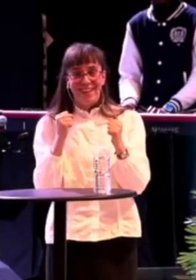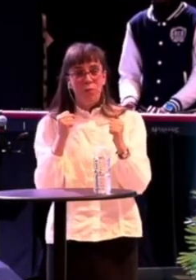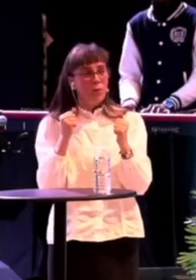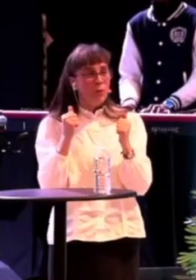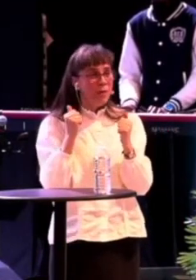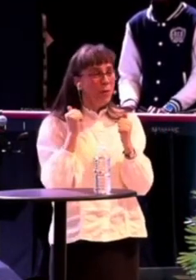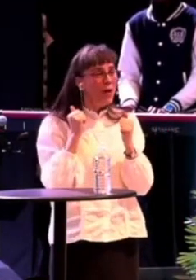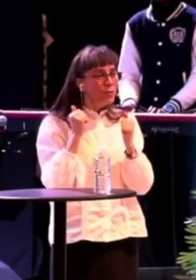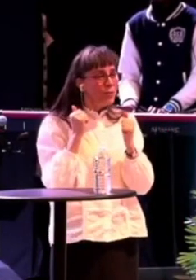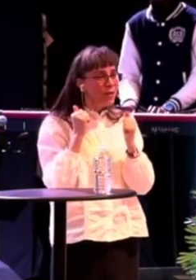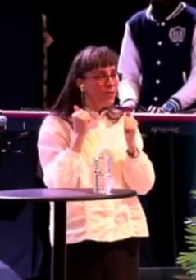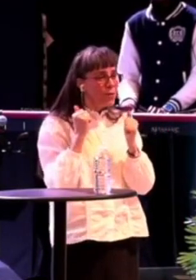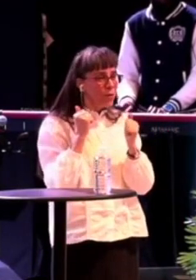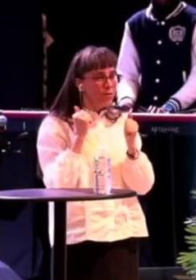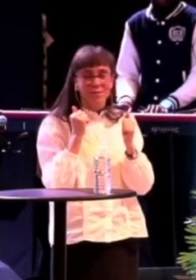même.